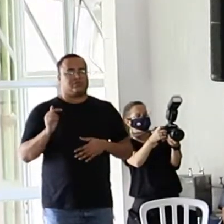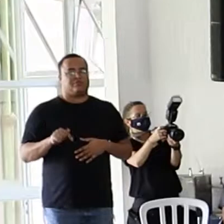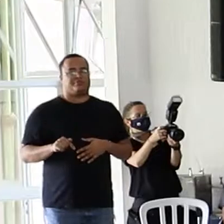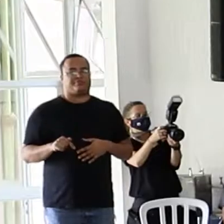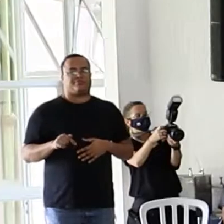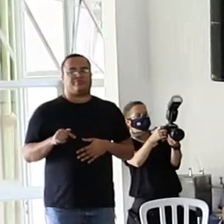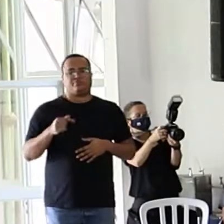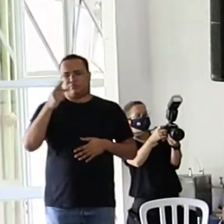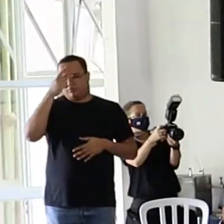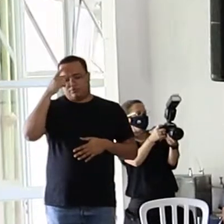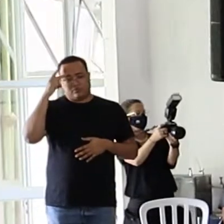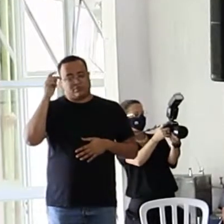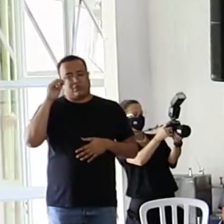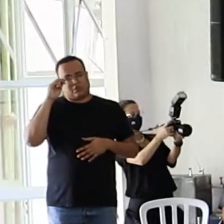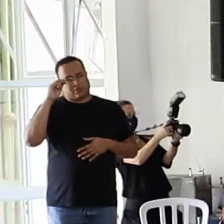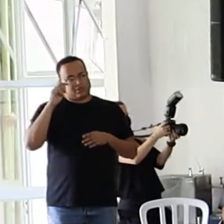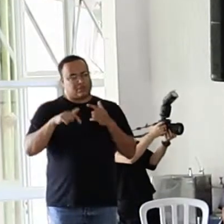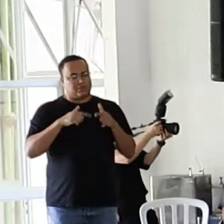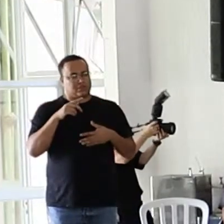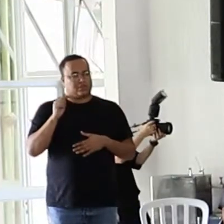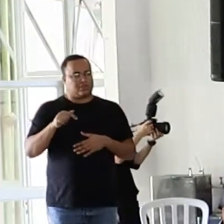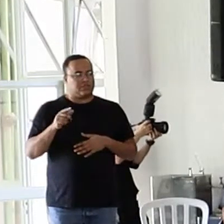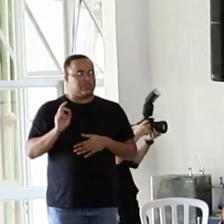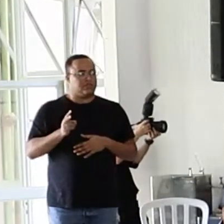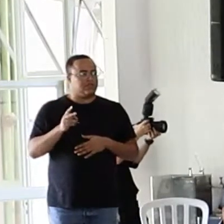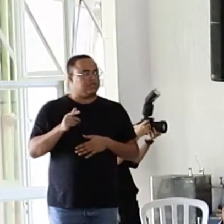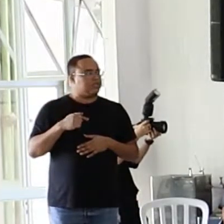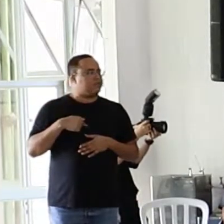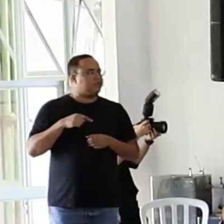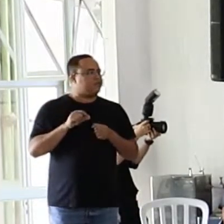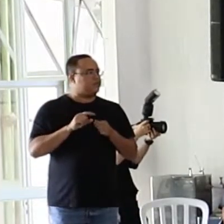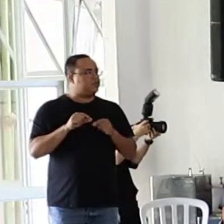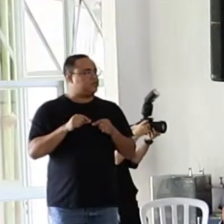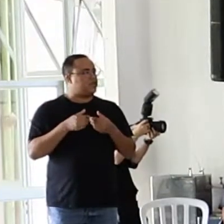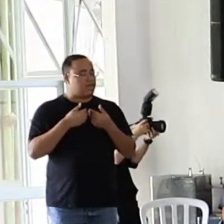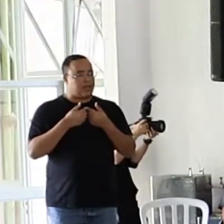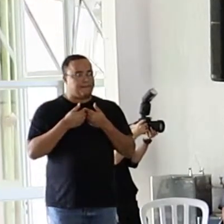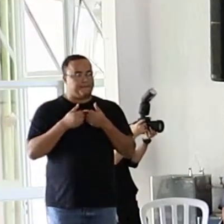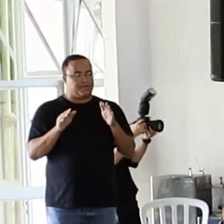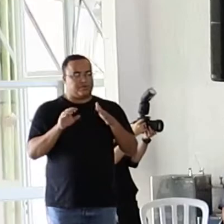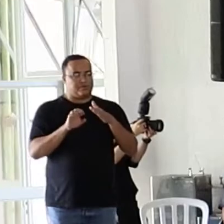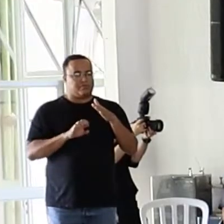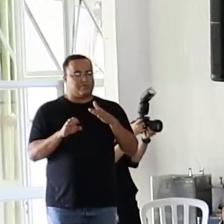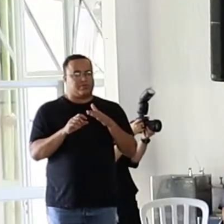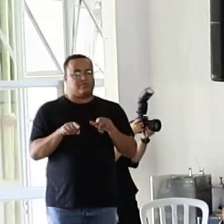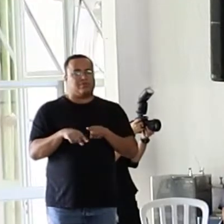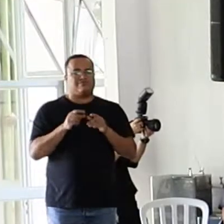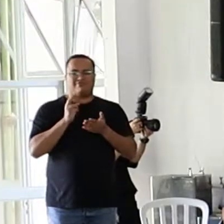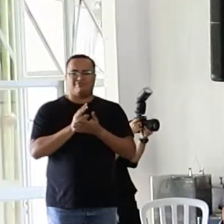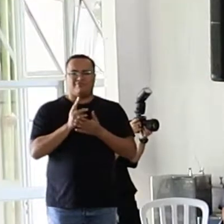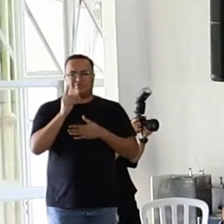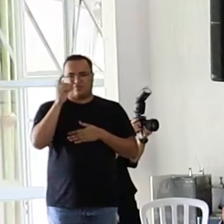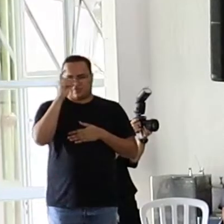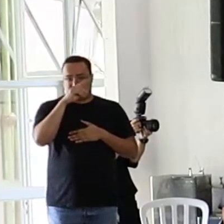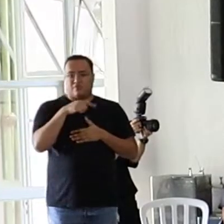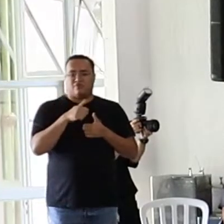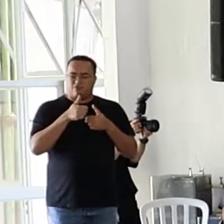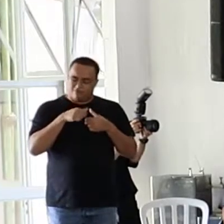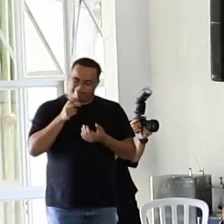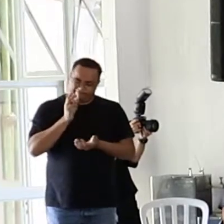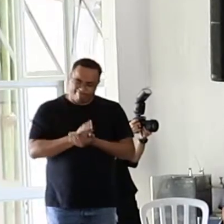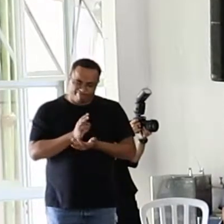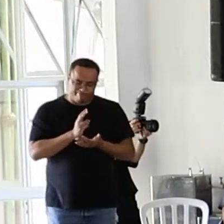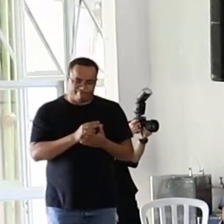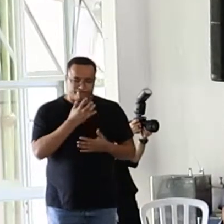aqui empreendedores que trabalham aqui desde sempre que abriram suas empresas e mesmo com todas as decisão